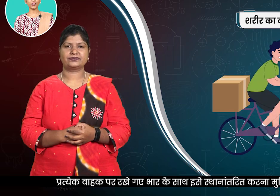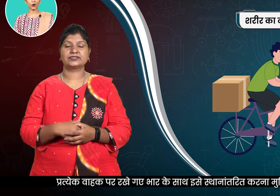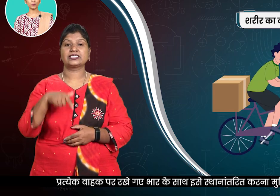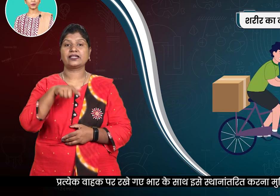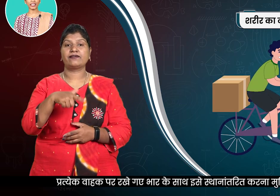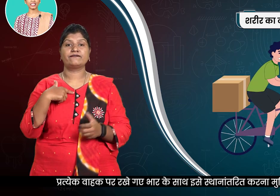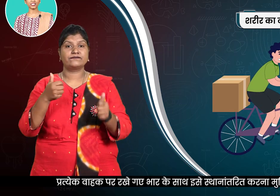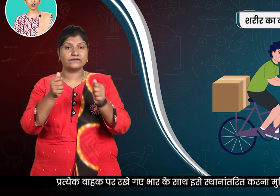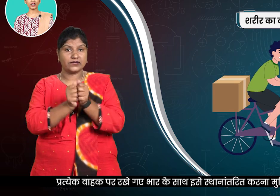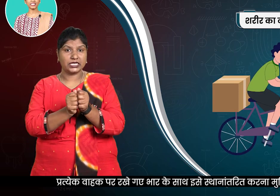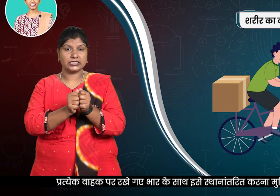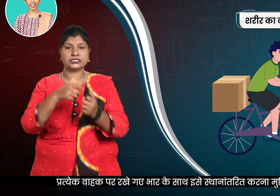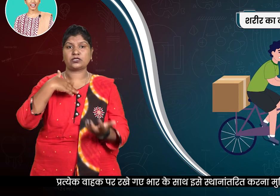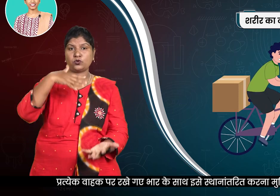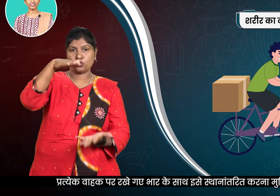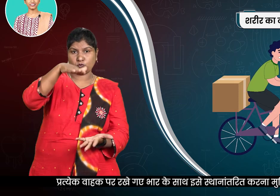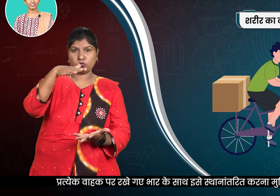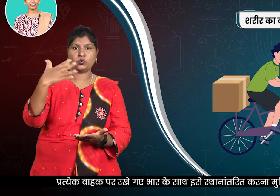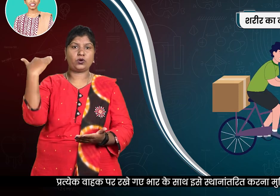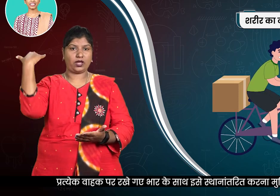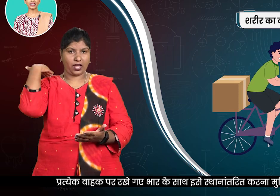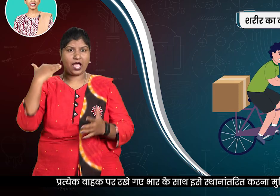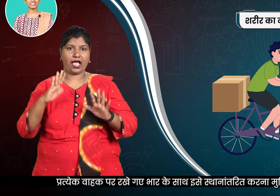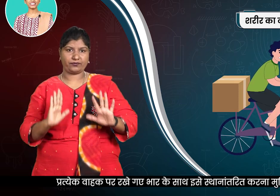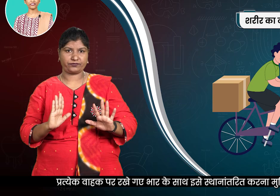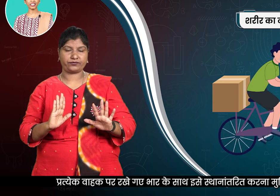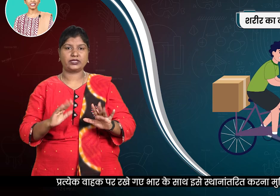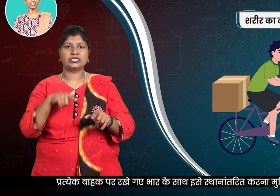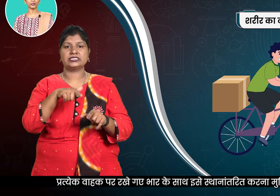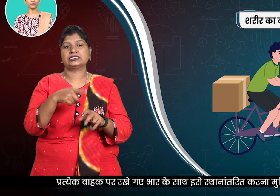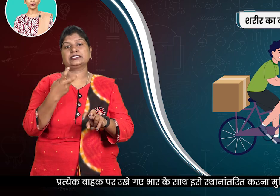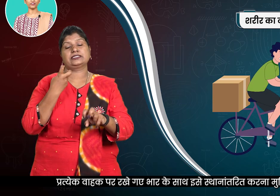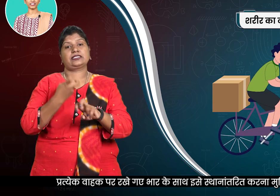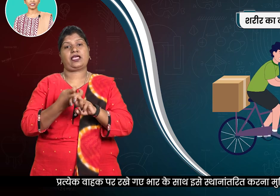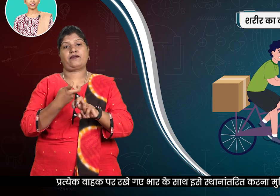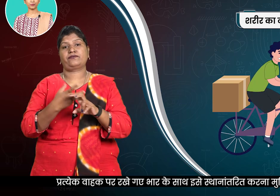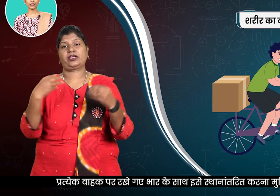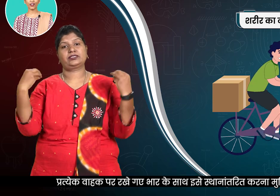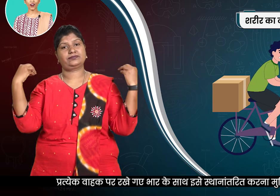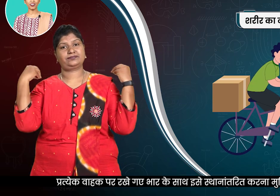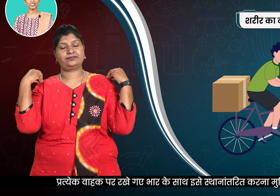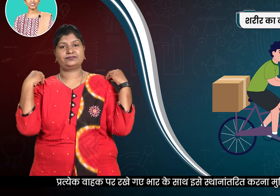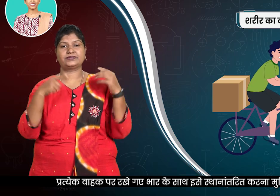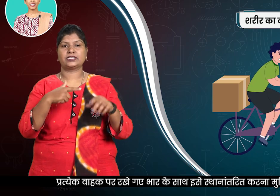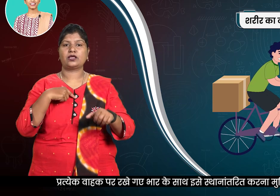प्रत्यक वाहक पर रखे गए भार के साथ इसे स्तानन तरित करना मुश्किल होता है